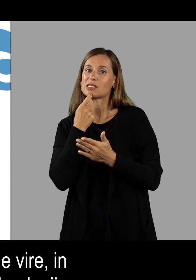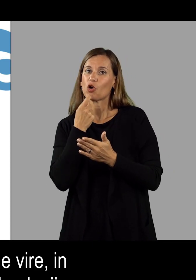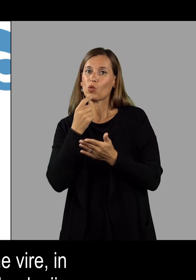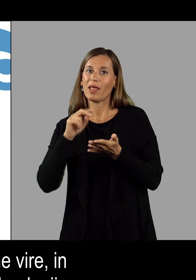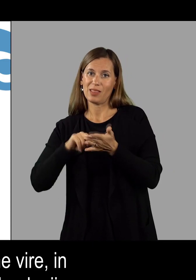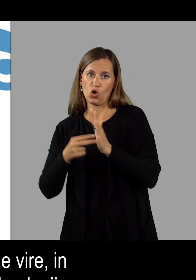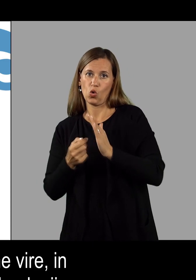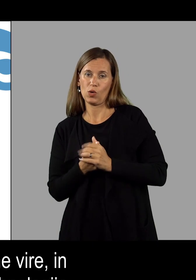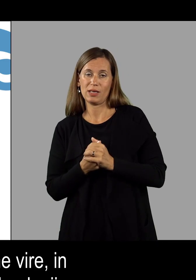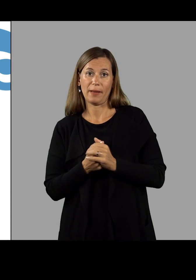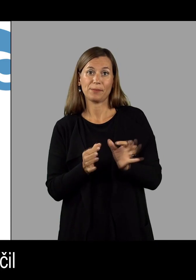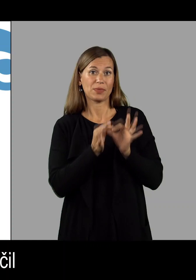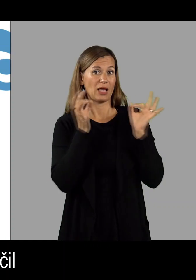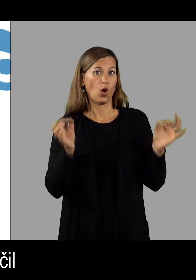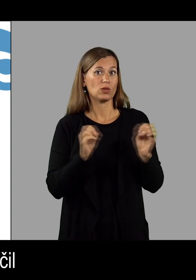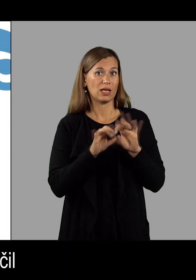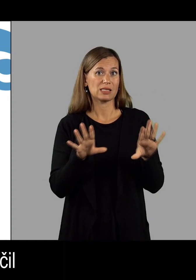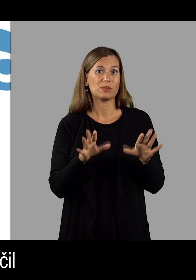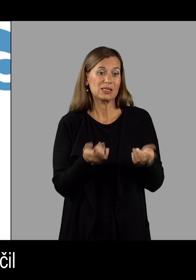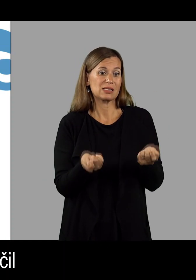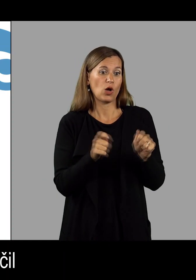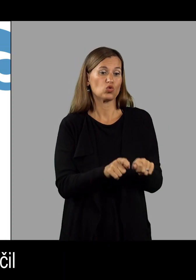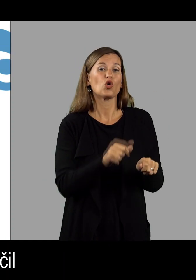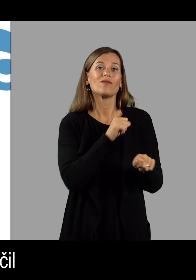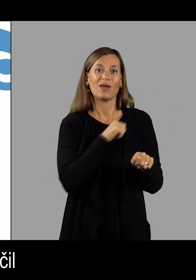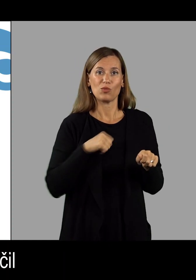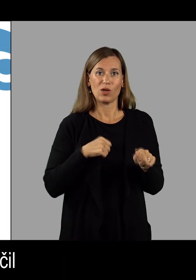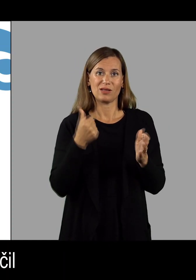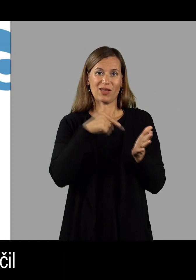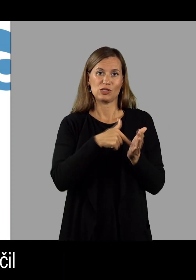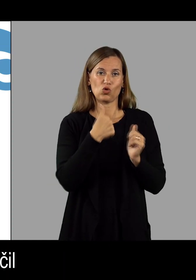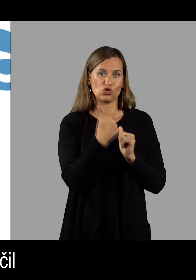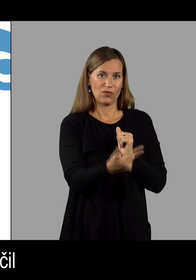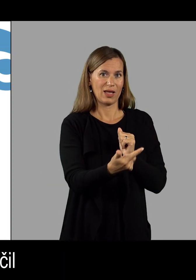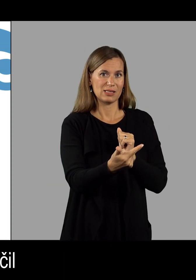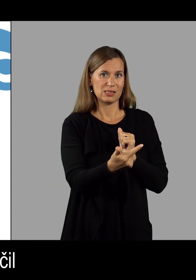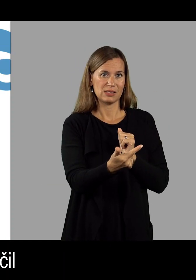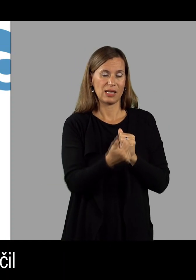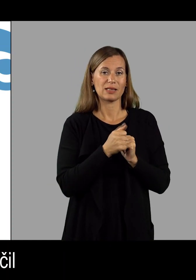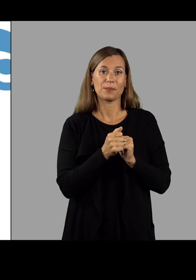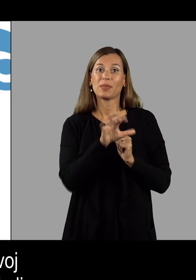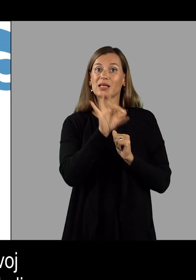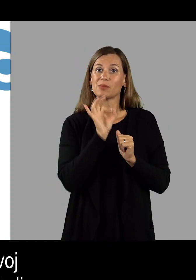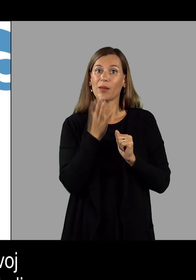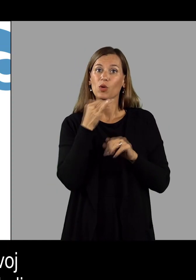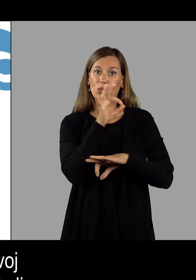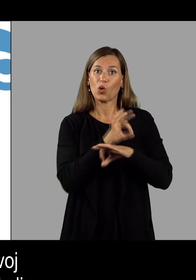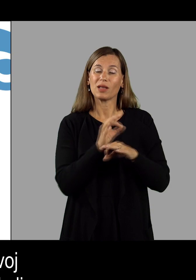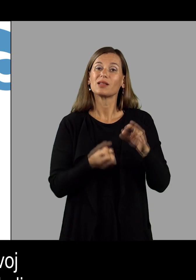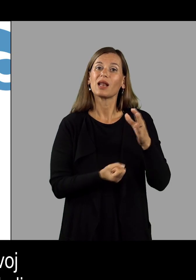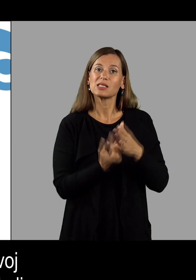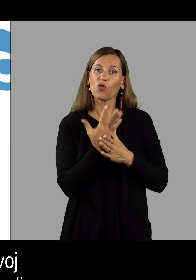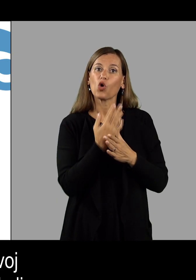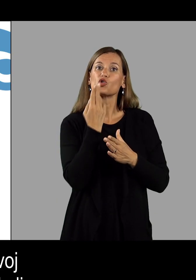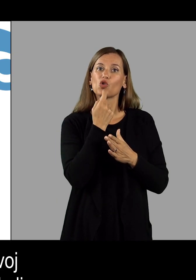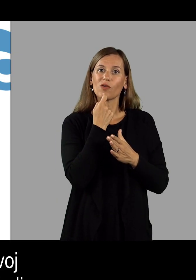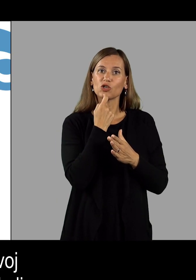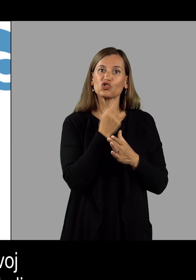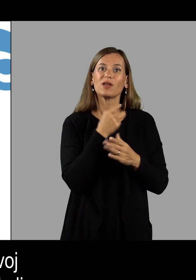licenca v okviru Creative Commons, ki omogoča deljenje pod enakimi pogoji za jezikovne vire,